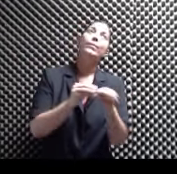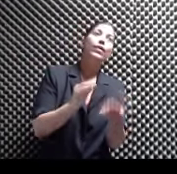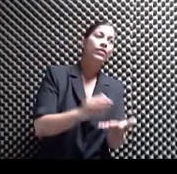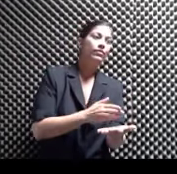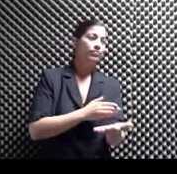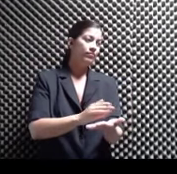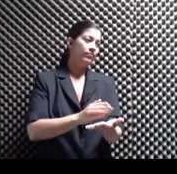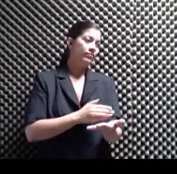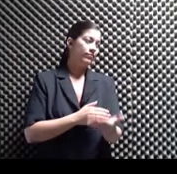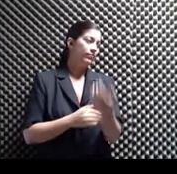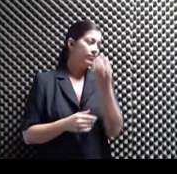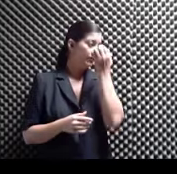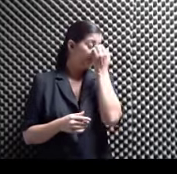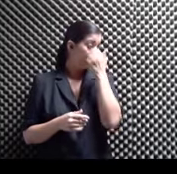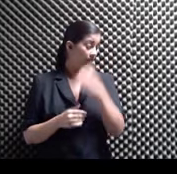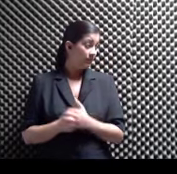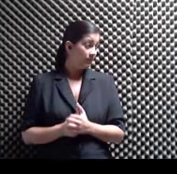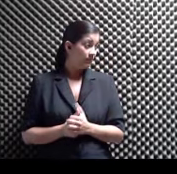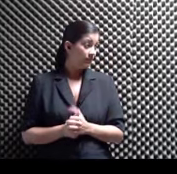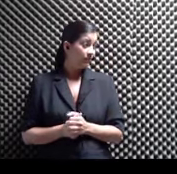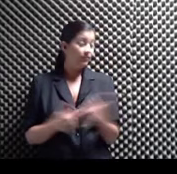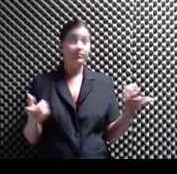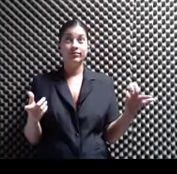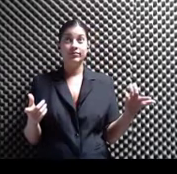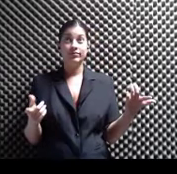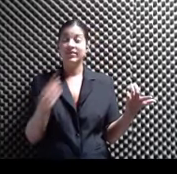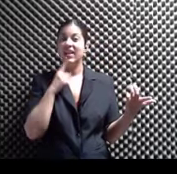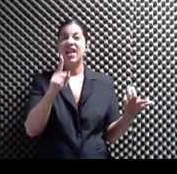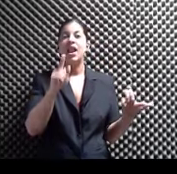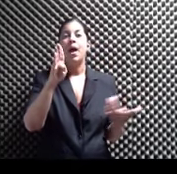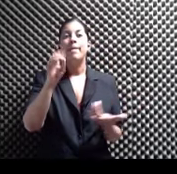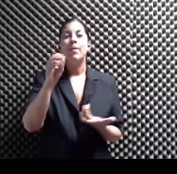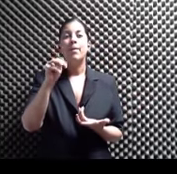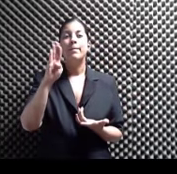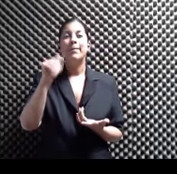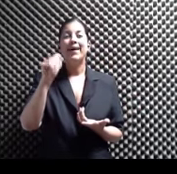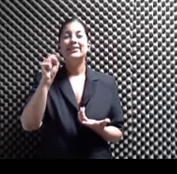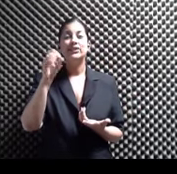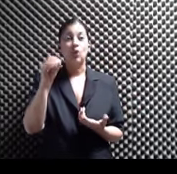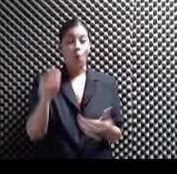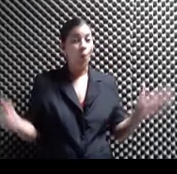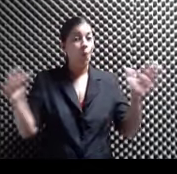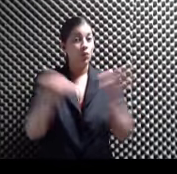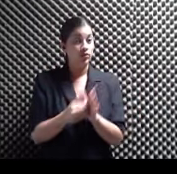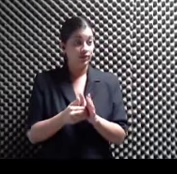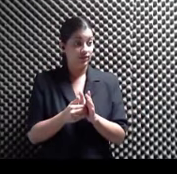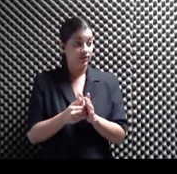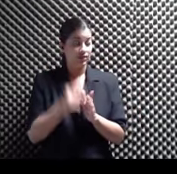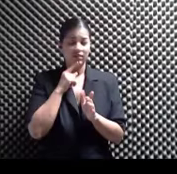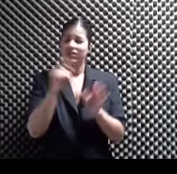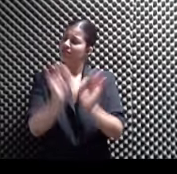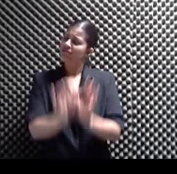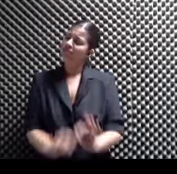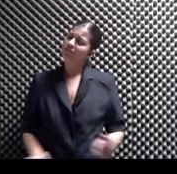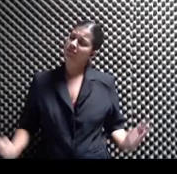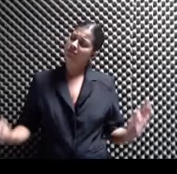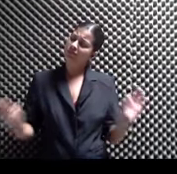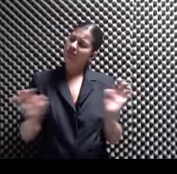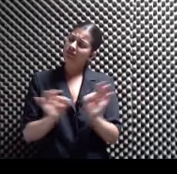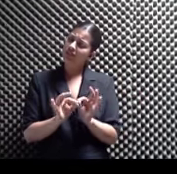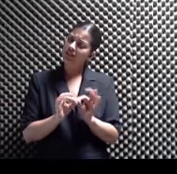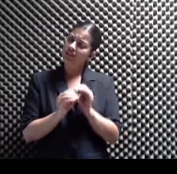que vamos a tener. Ay, Dios mío, el bombazo que viene de nuevo. Ajá. Y entonces es importante